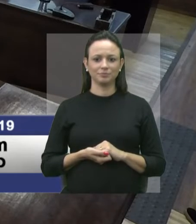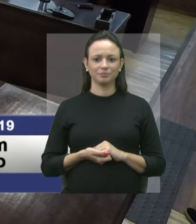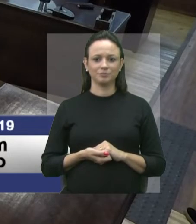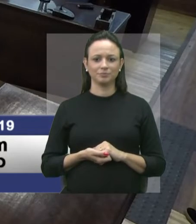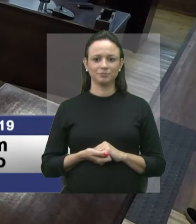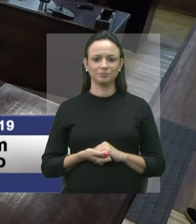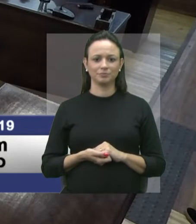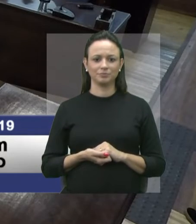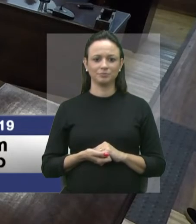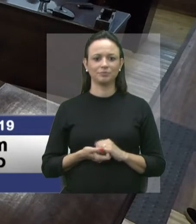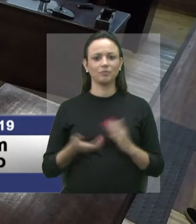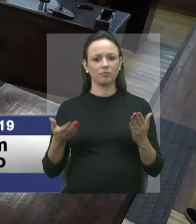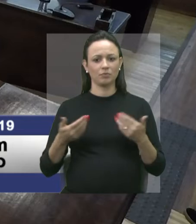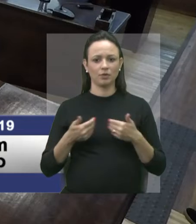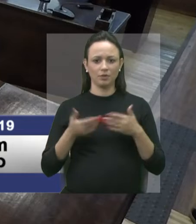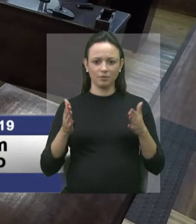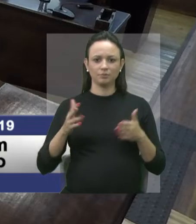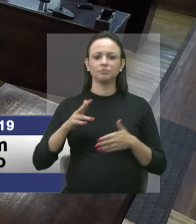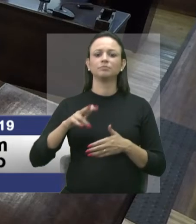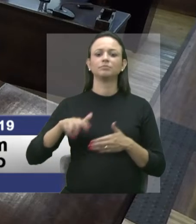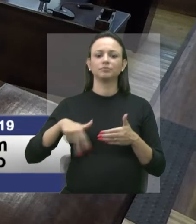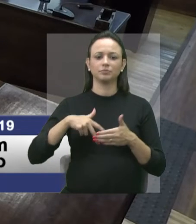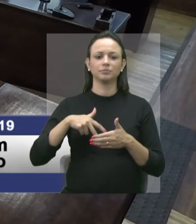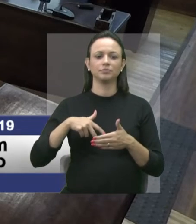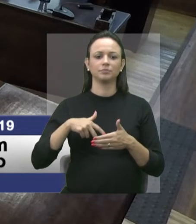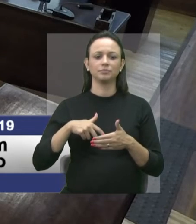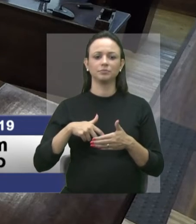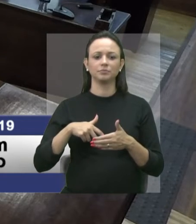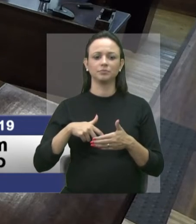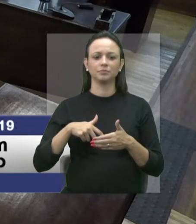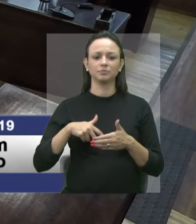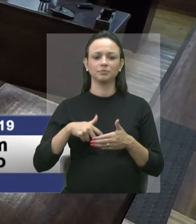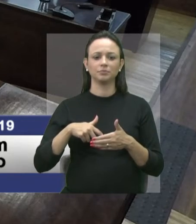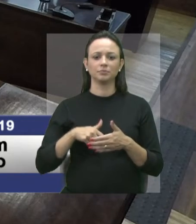Eu continuo aberta. Com a palavra.